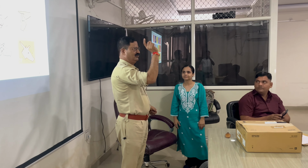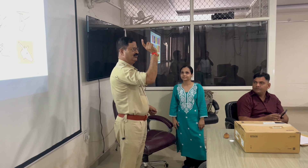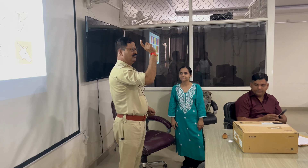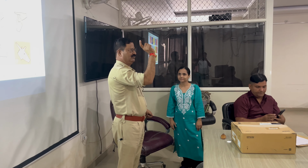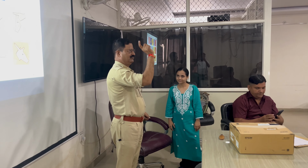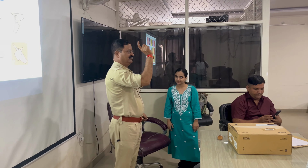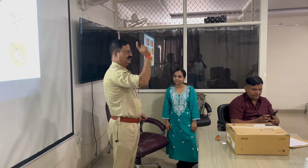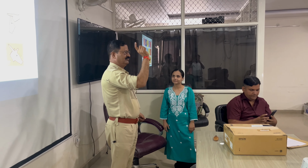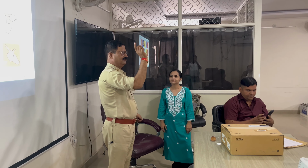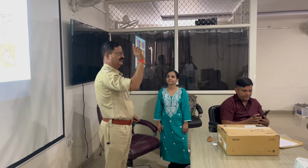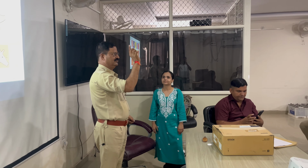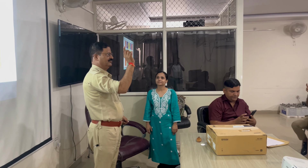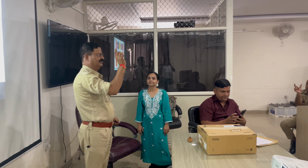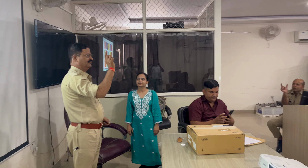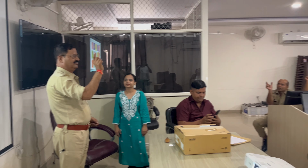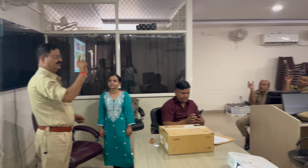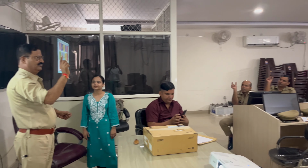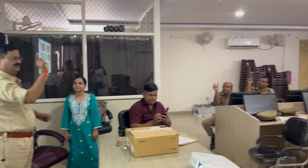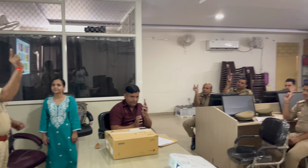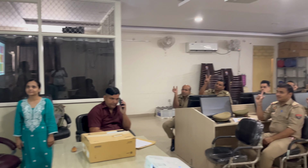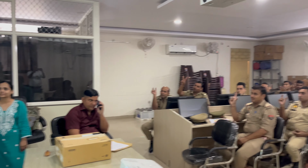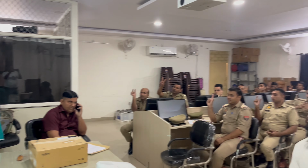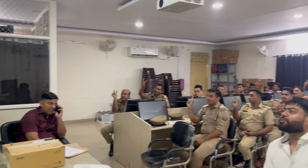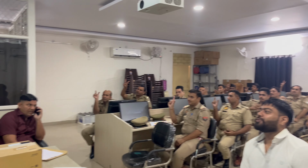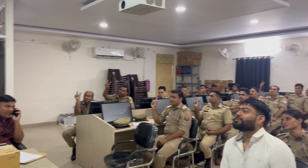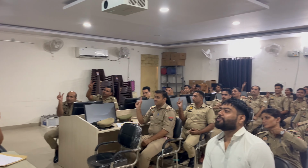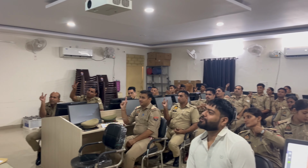यू यू यू।